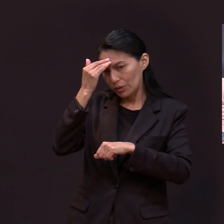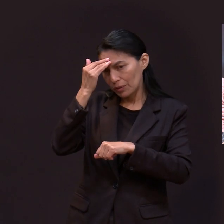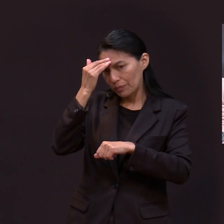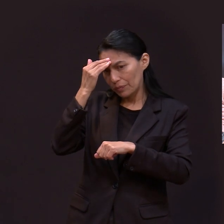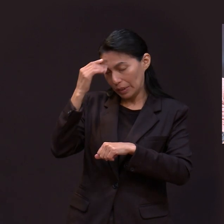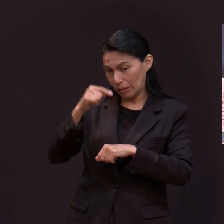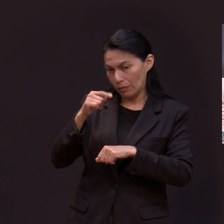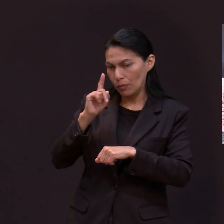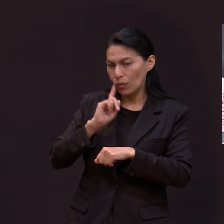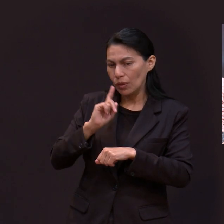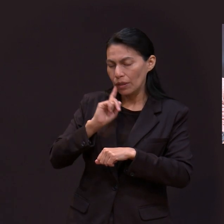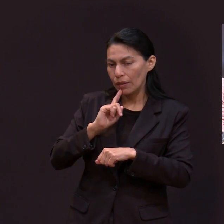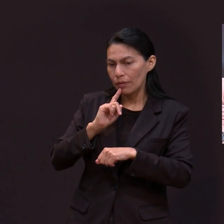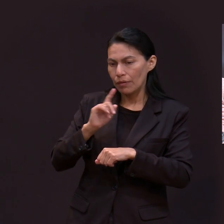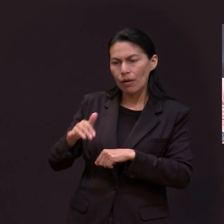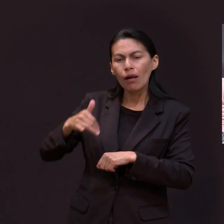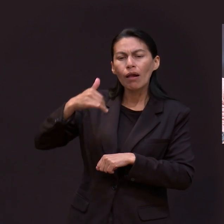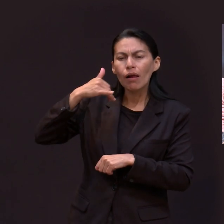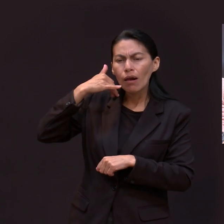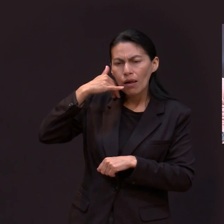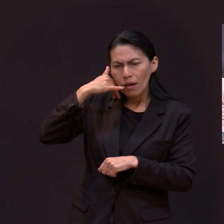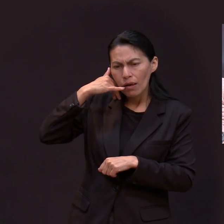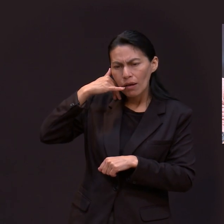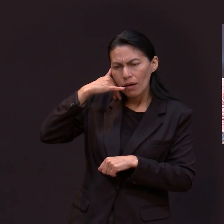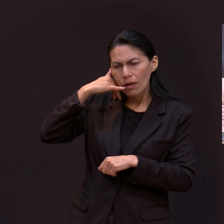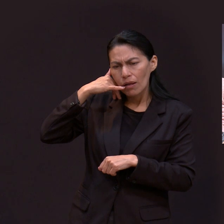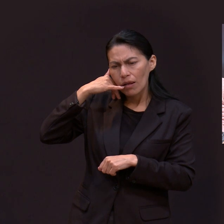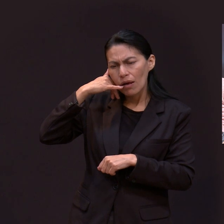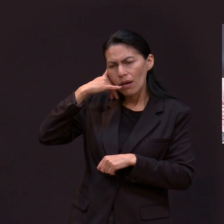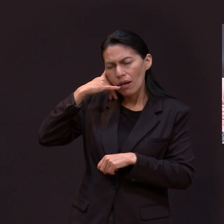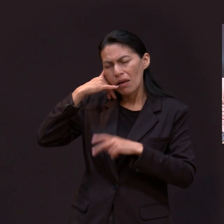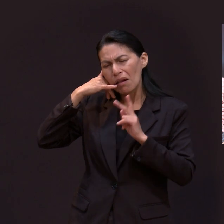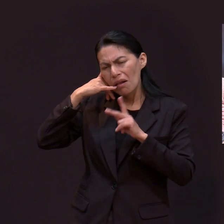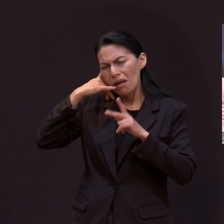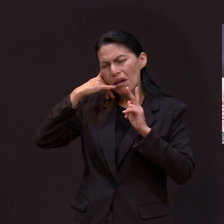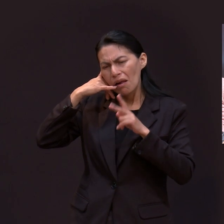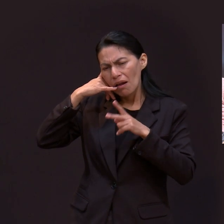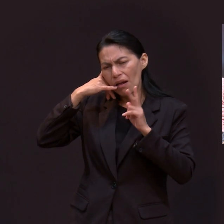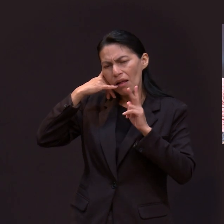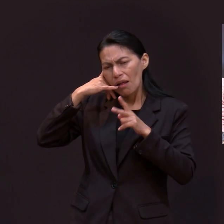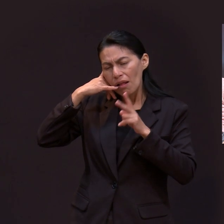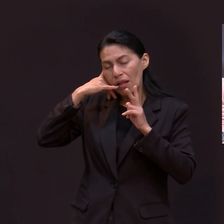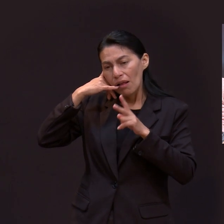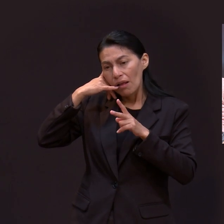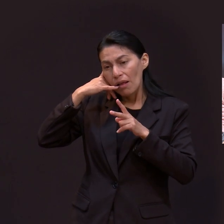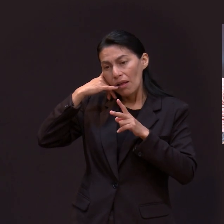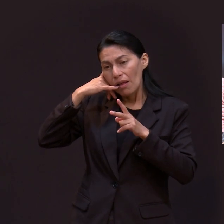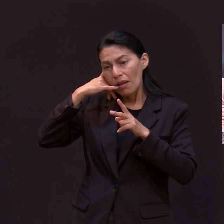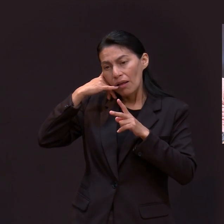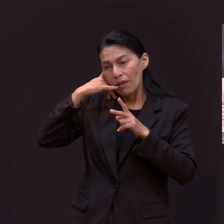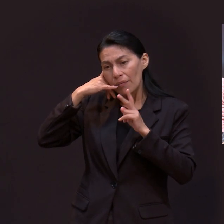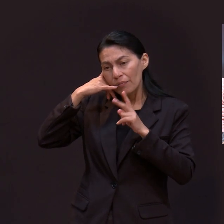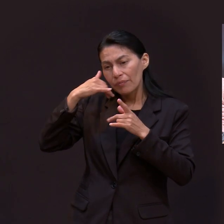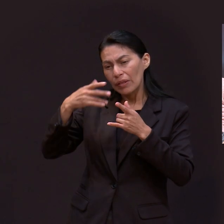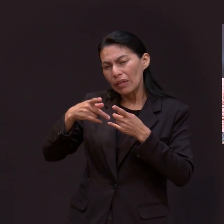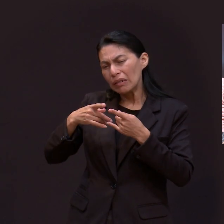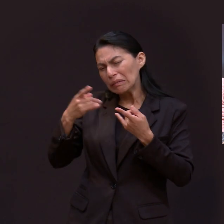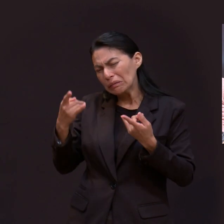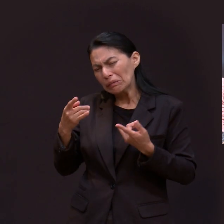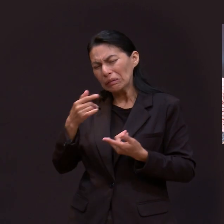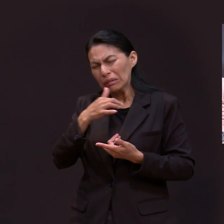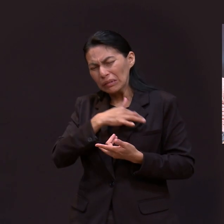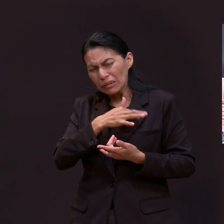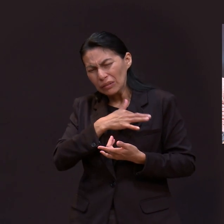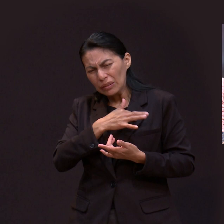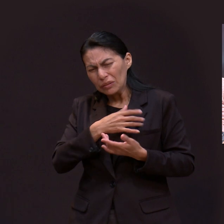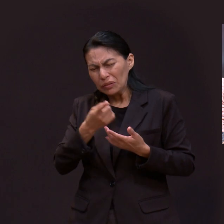bueno conocemos a muchas pero esta persona me llamó y estábamos platicando por teléfono y este ella me contó